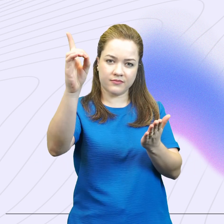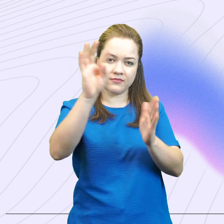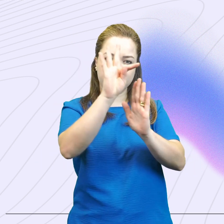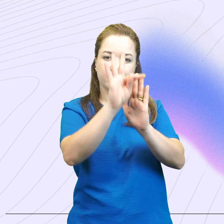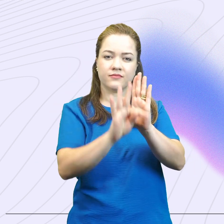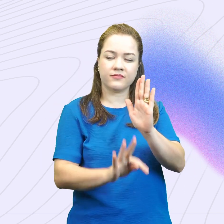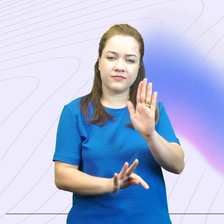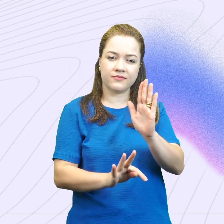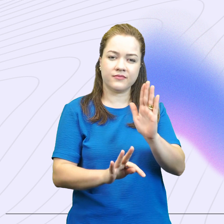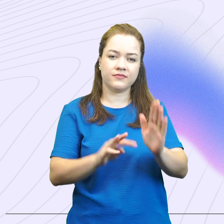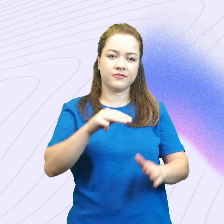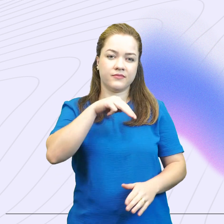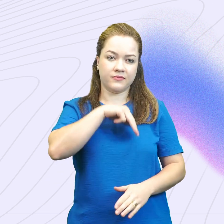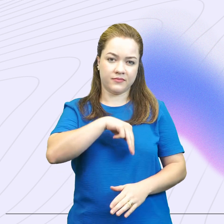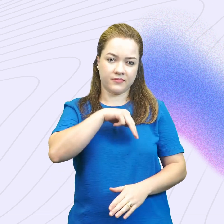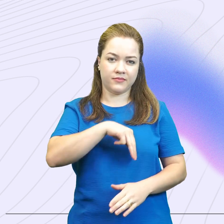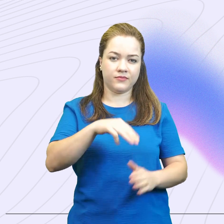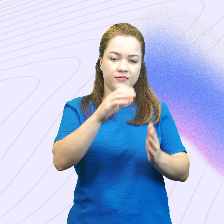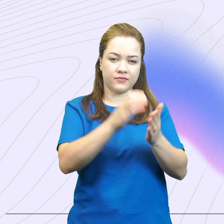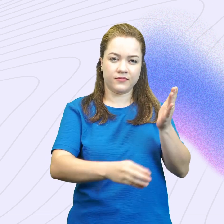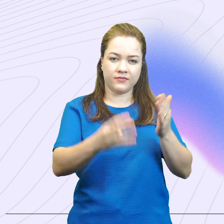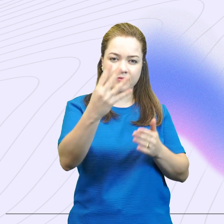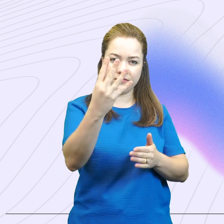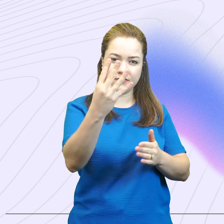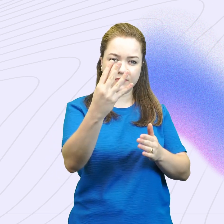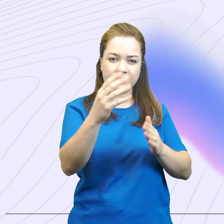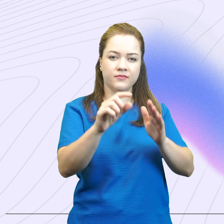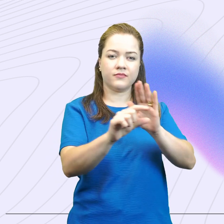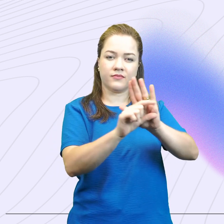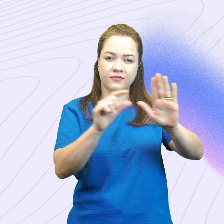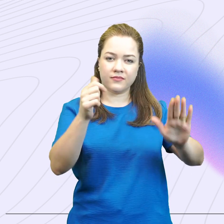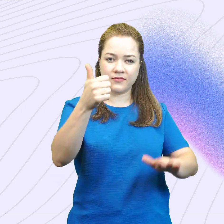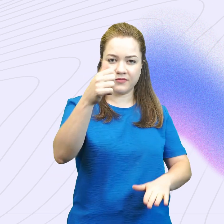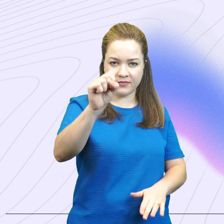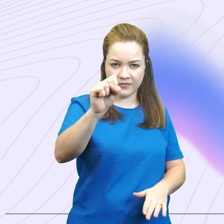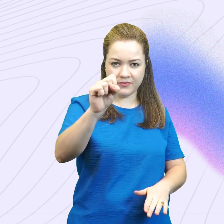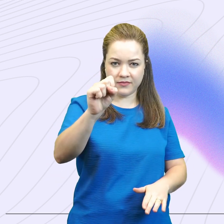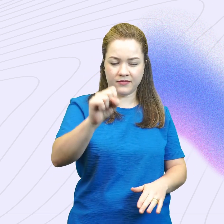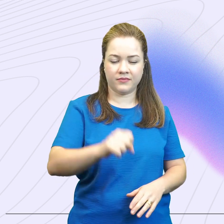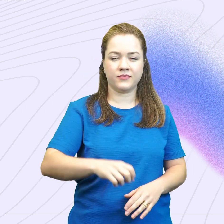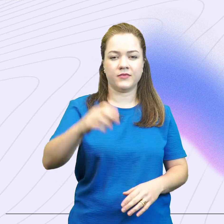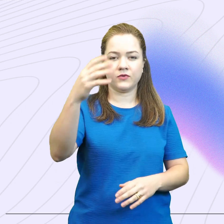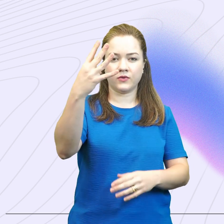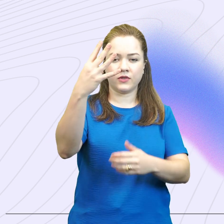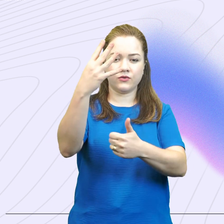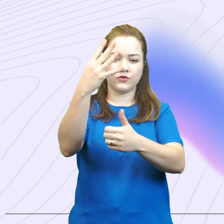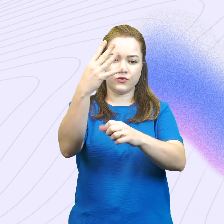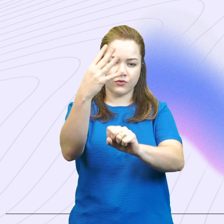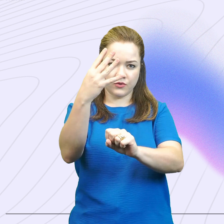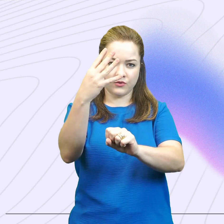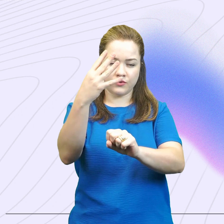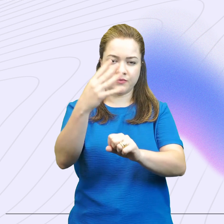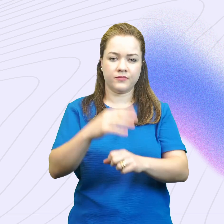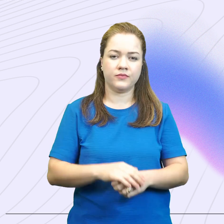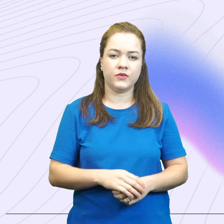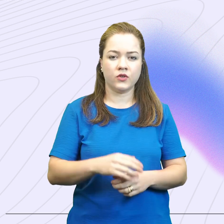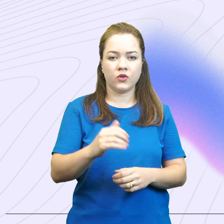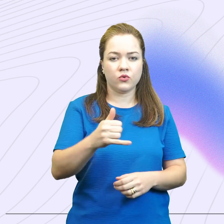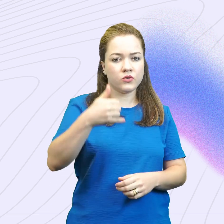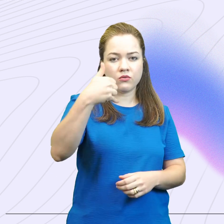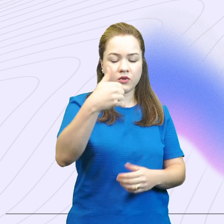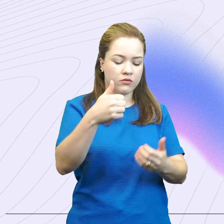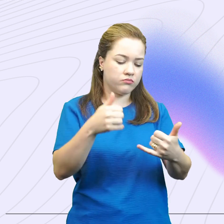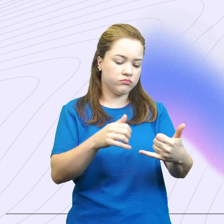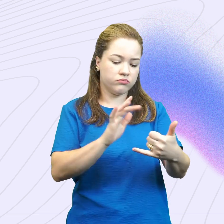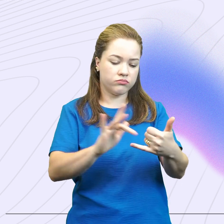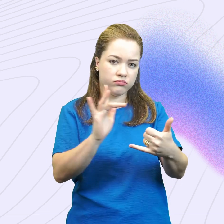Mateus 4, 18. Você também pode abrir seu aplicativo, se for somente para